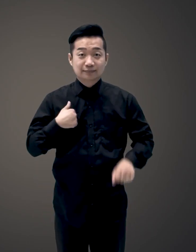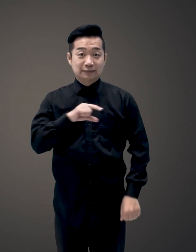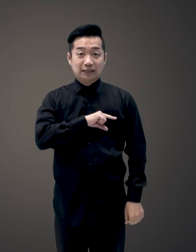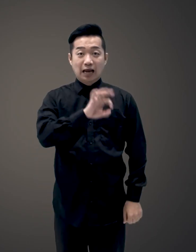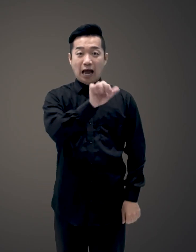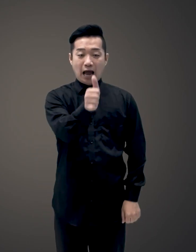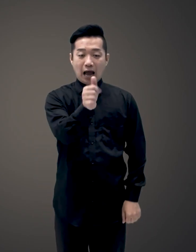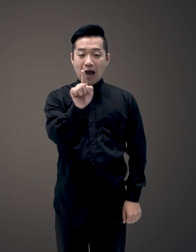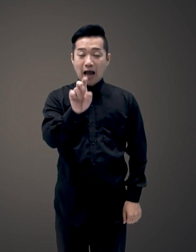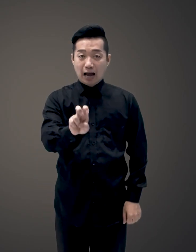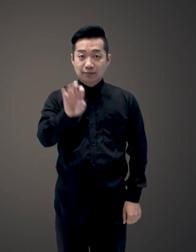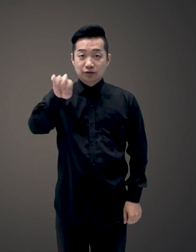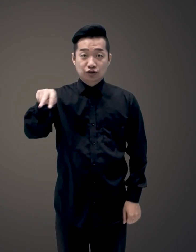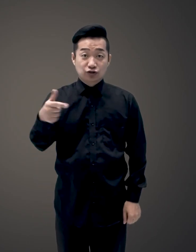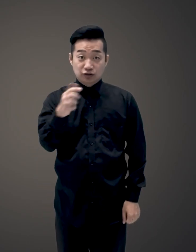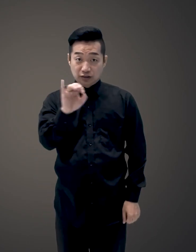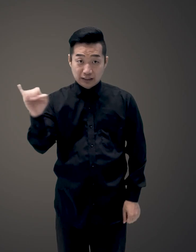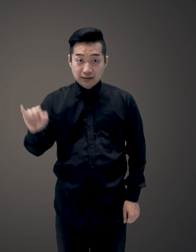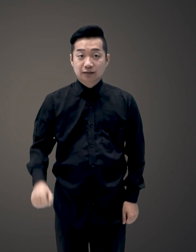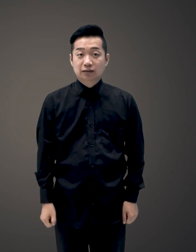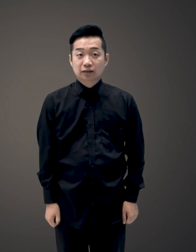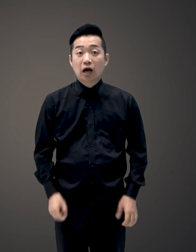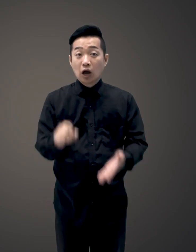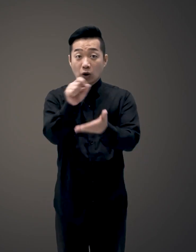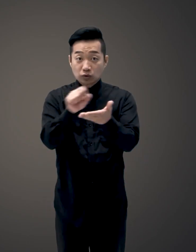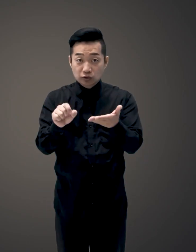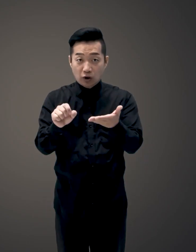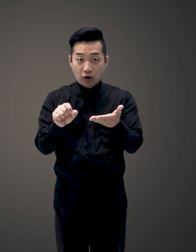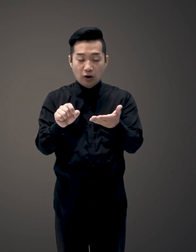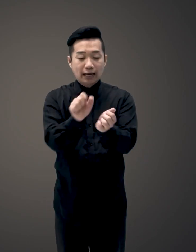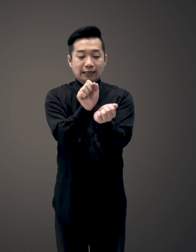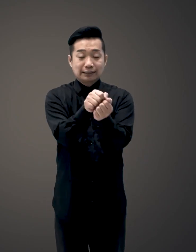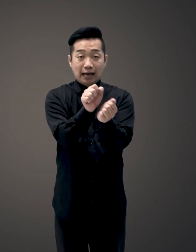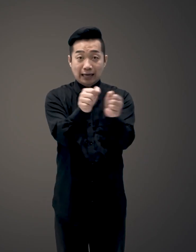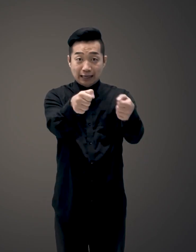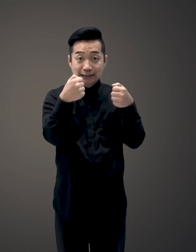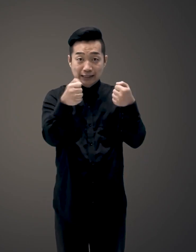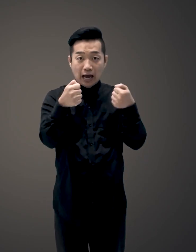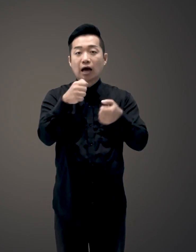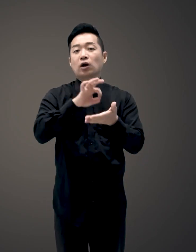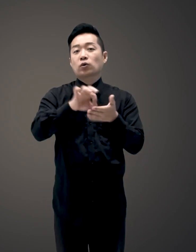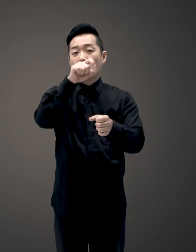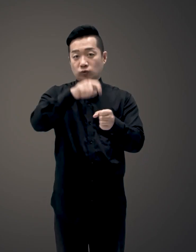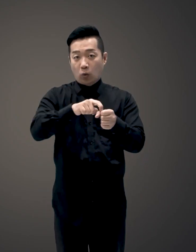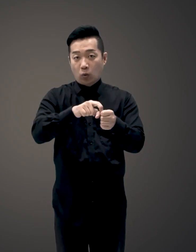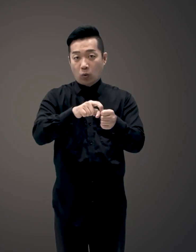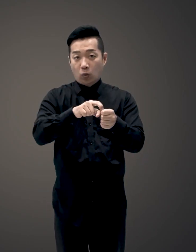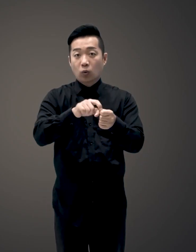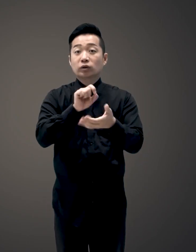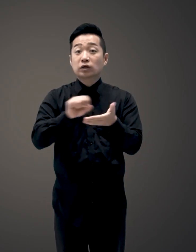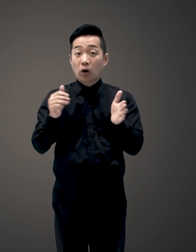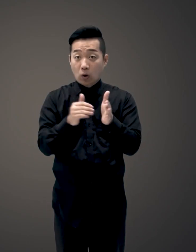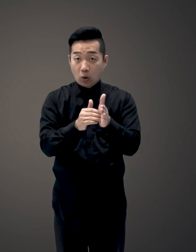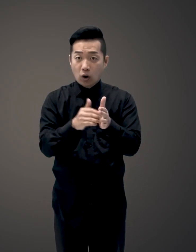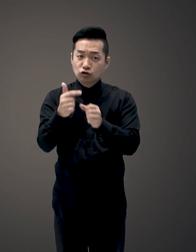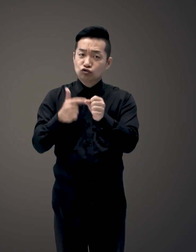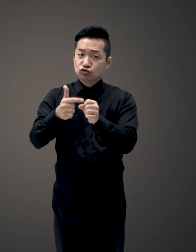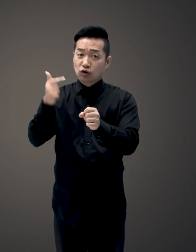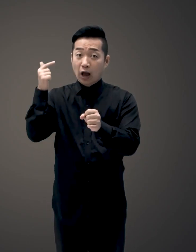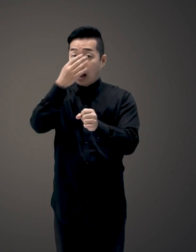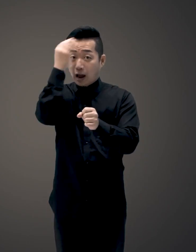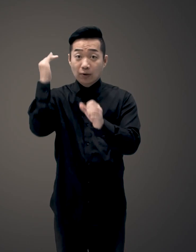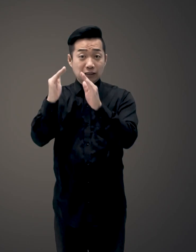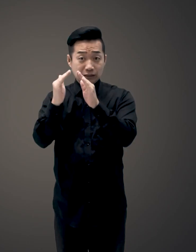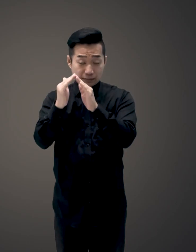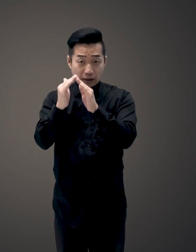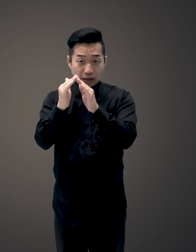안녕하세요. 함윤희입니다. 소설 자개장의 용도로 썼고요. 이 소설은 제가 한 6년 전쯤에 할머니네 집에 있는